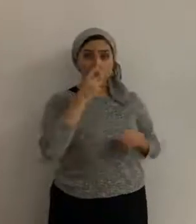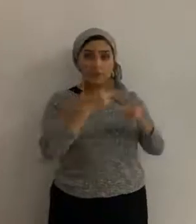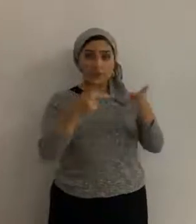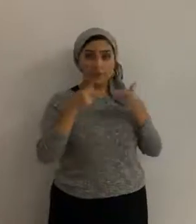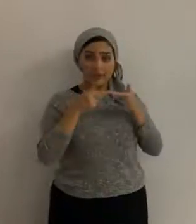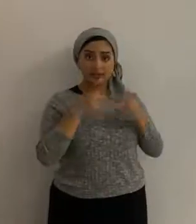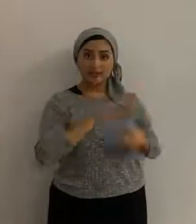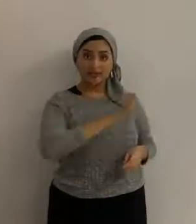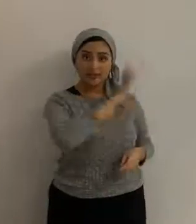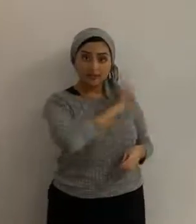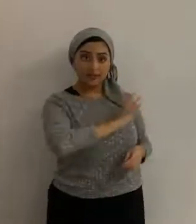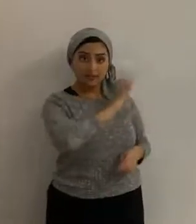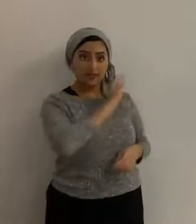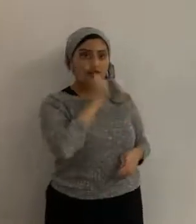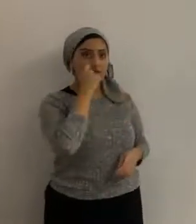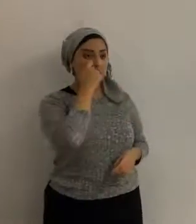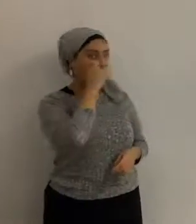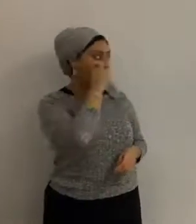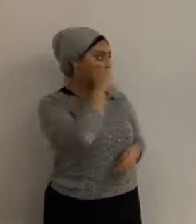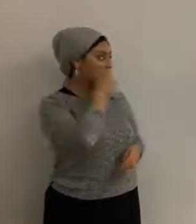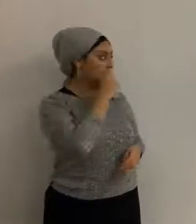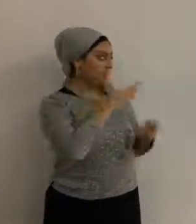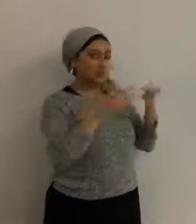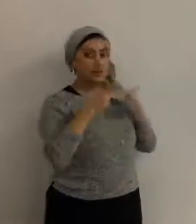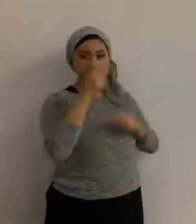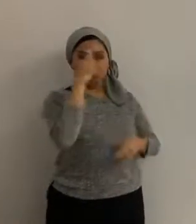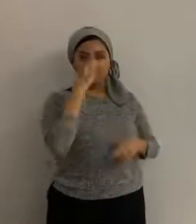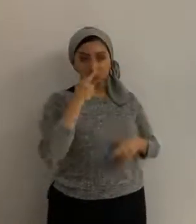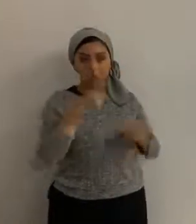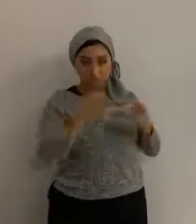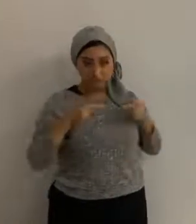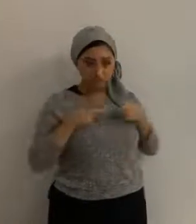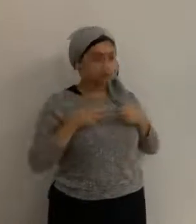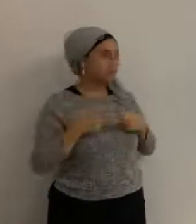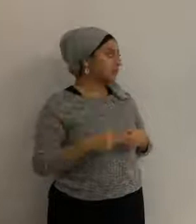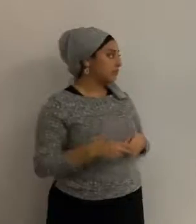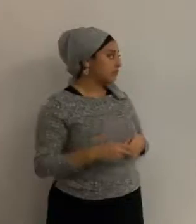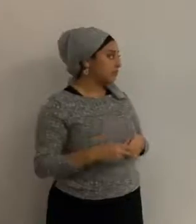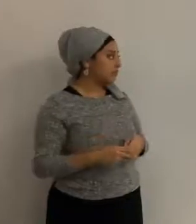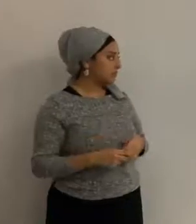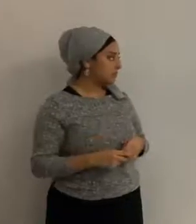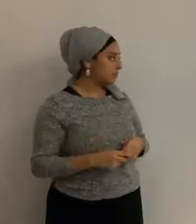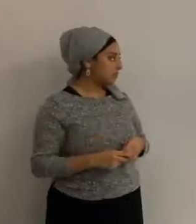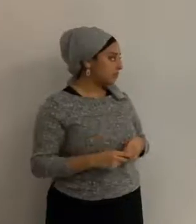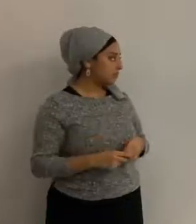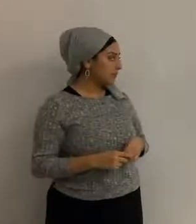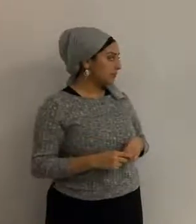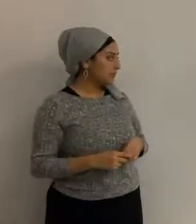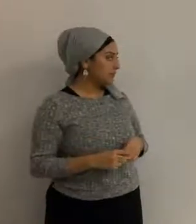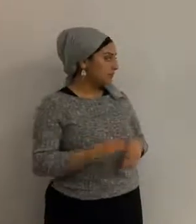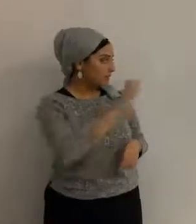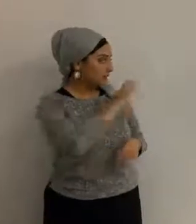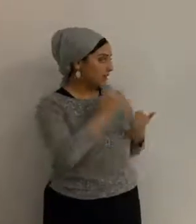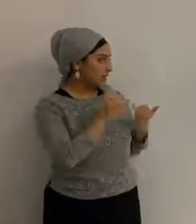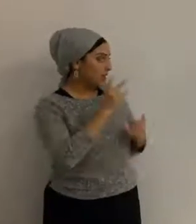como el terraplén romano, y en esta parte actualmente es el cótel, el